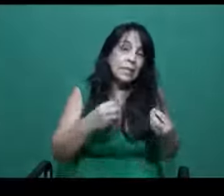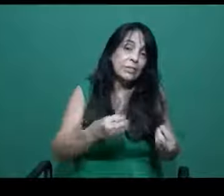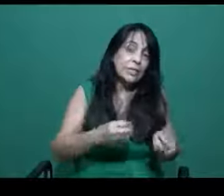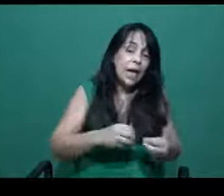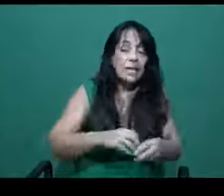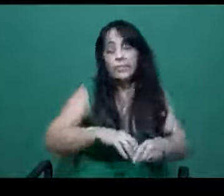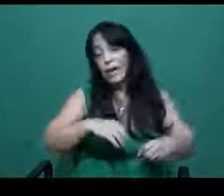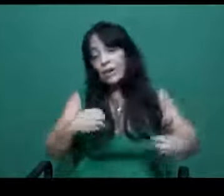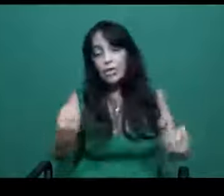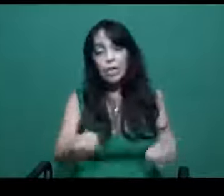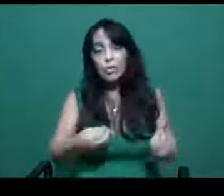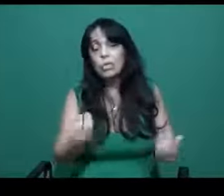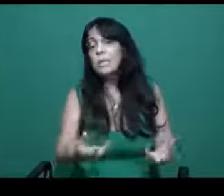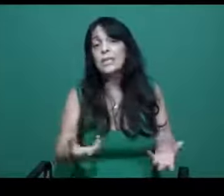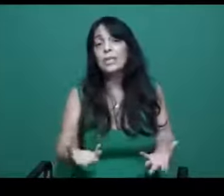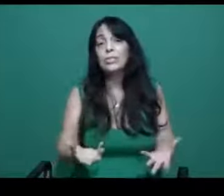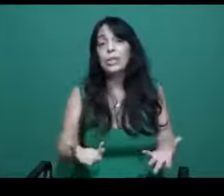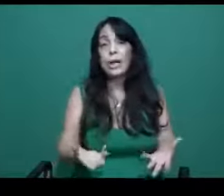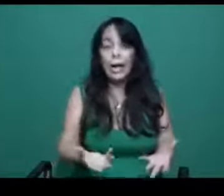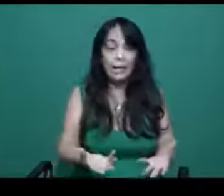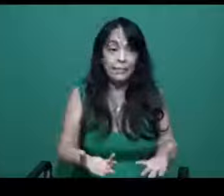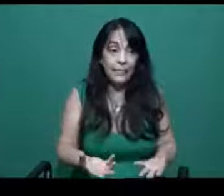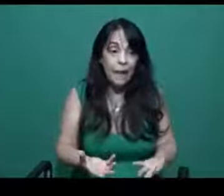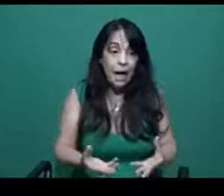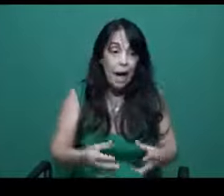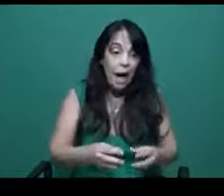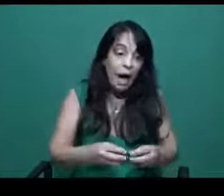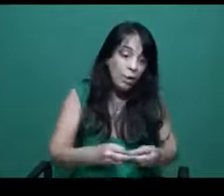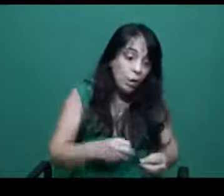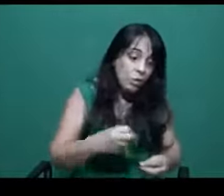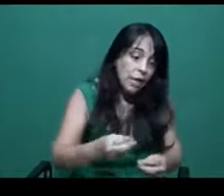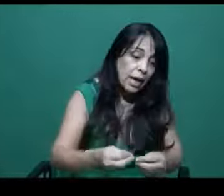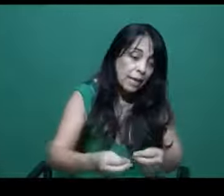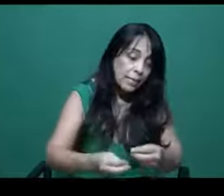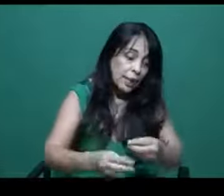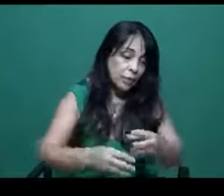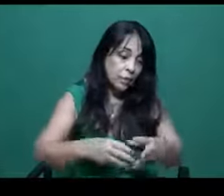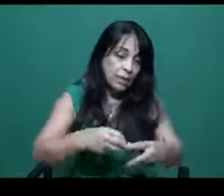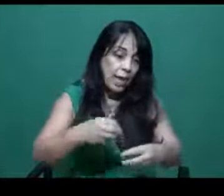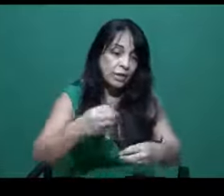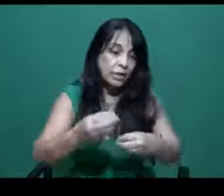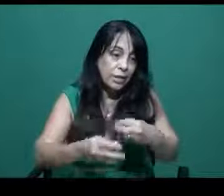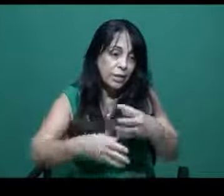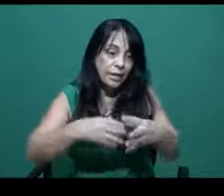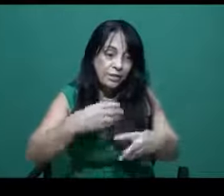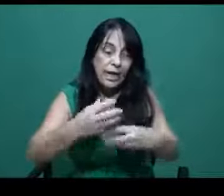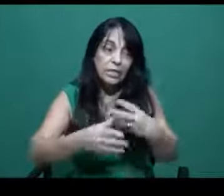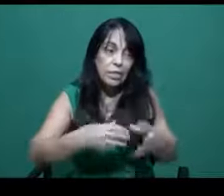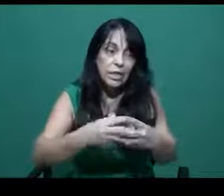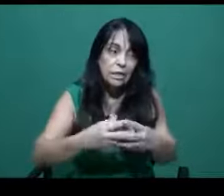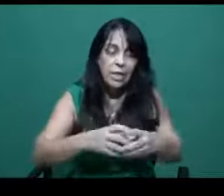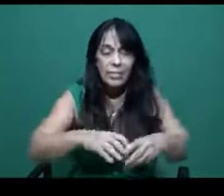de usar de vários recursos para se comunicar. Ao longo da maturidade dele, que ele vai adquirindo, ele